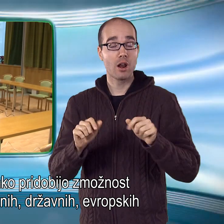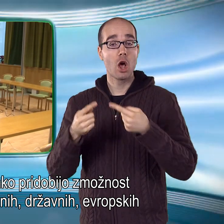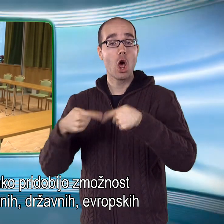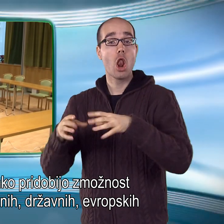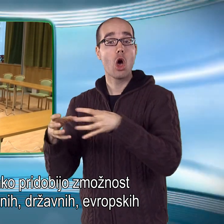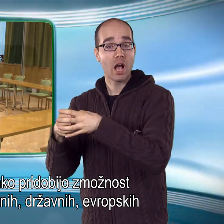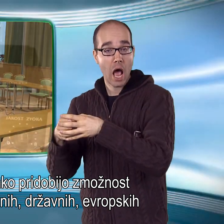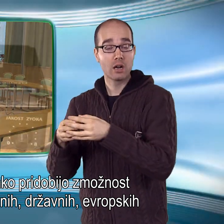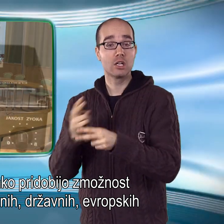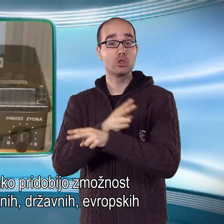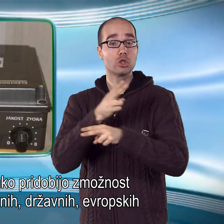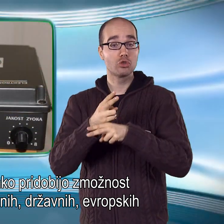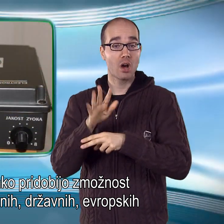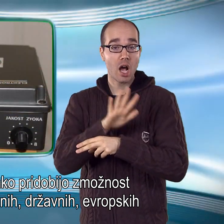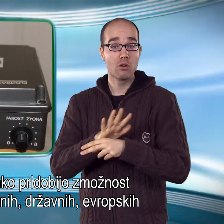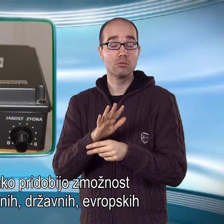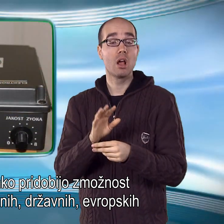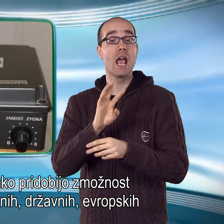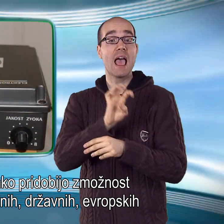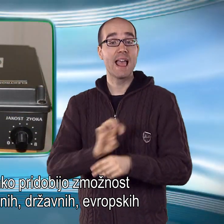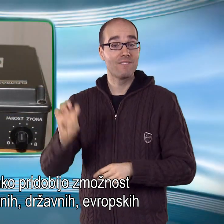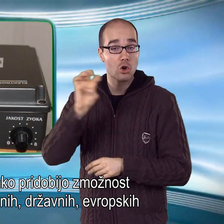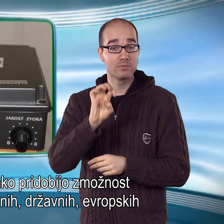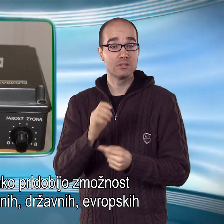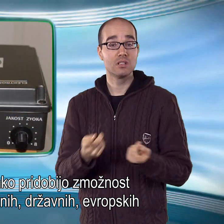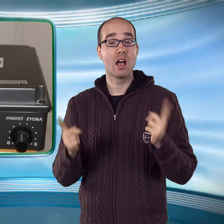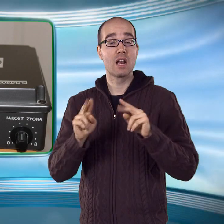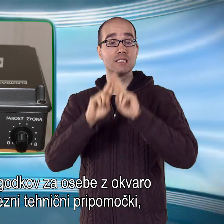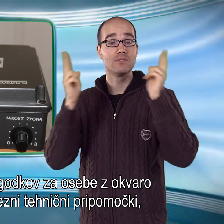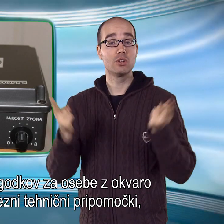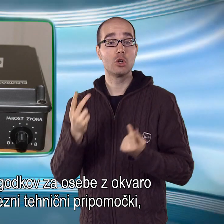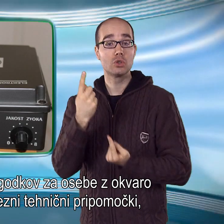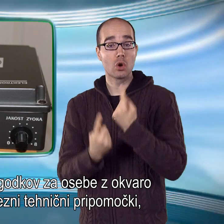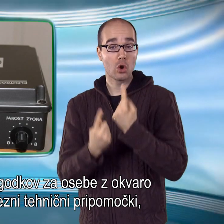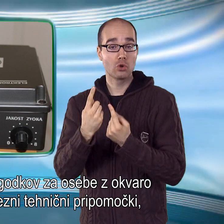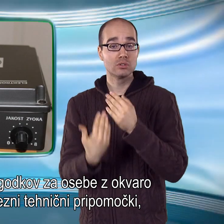državnih, evropskih ali svetovnih dogodkov za osebe z okvaro sluha.